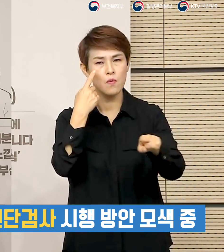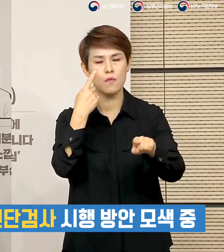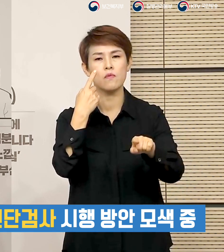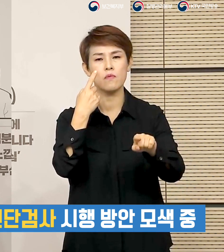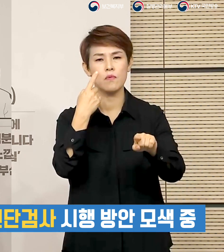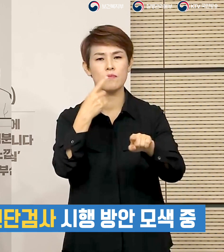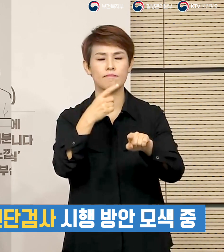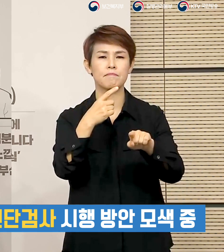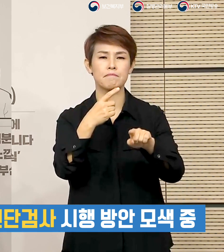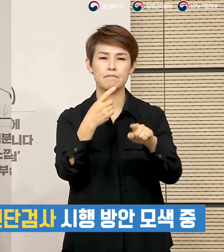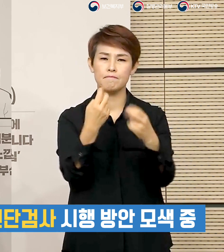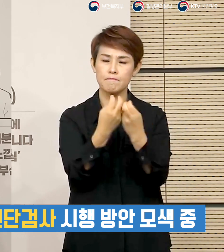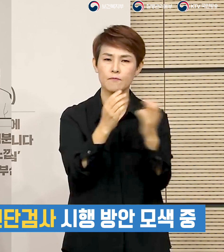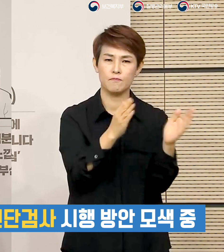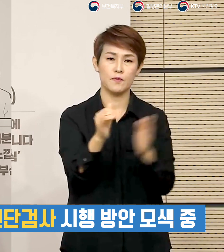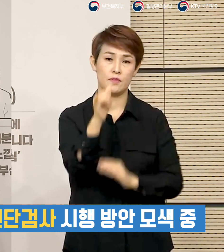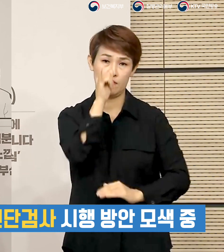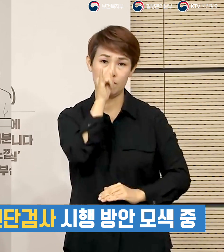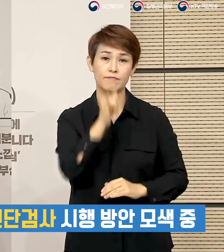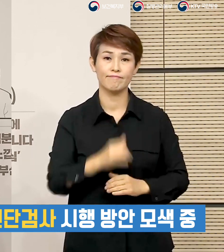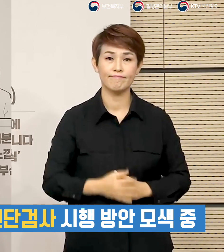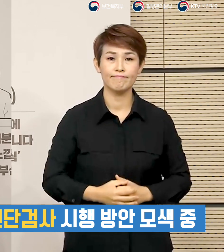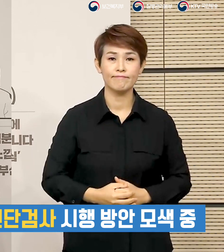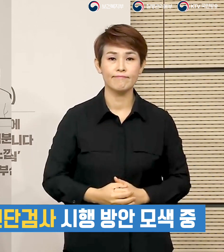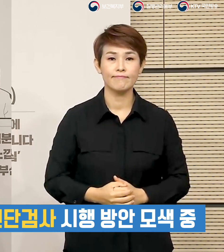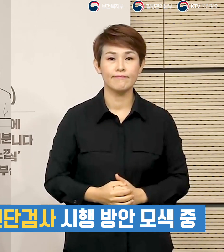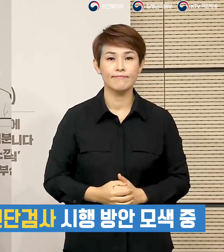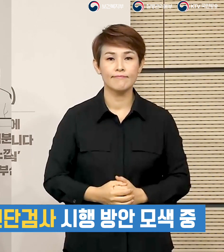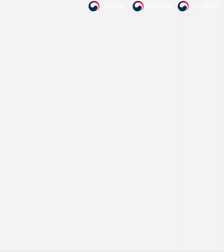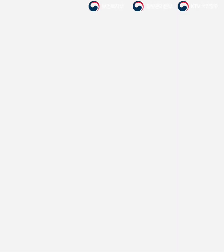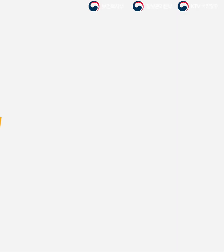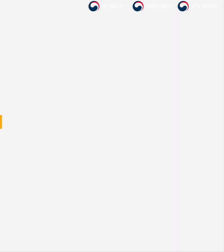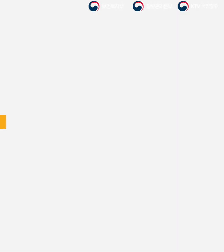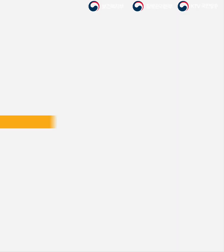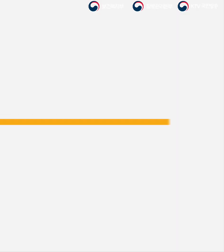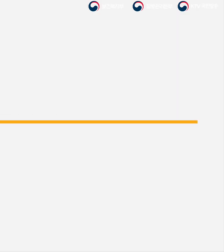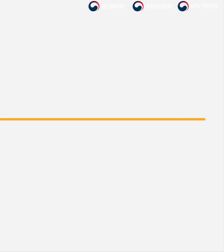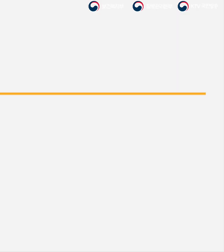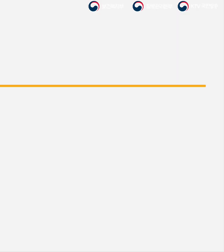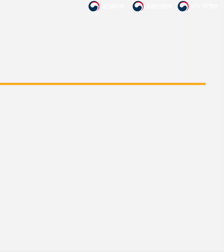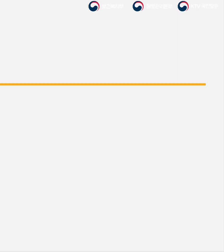시행을 할 그러한 방안들을 지금 현재 모색을 하고 있는 사항들입니다.